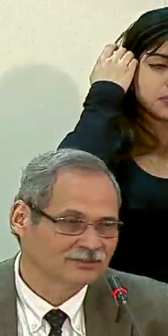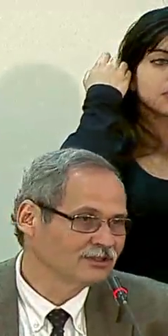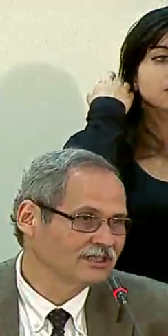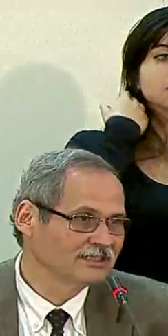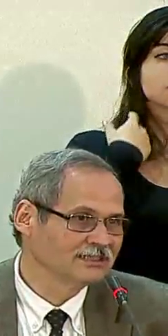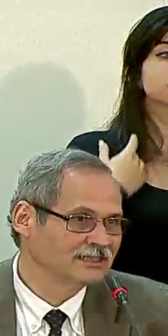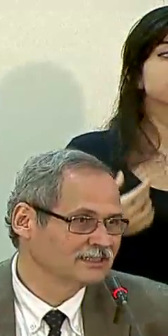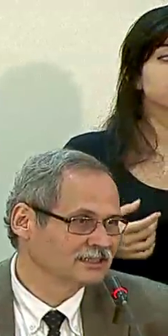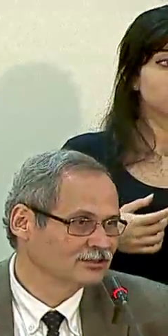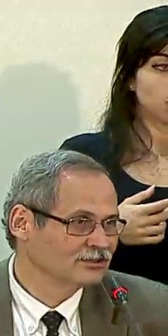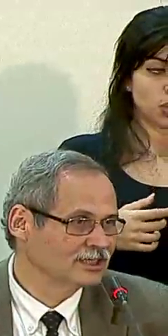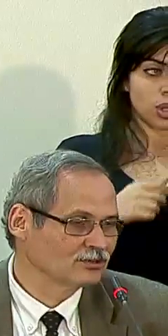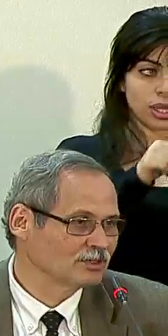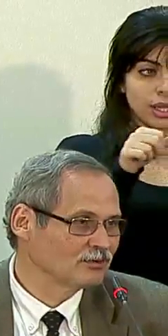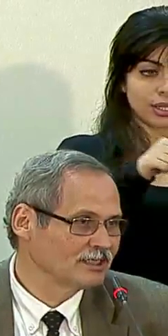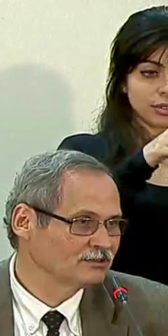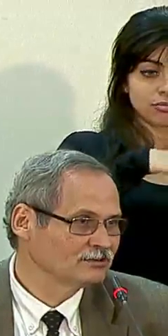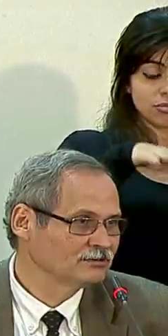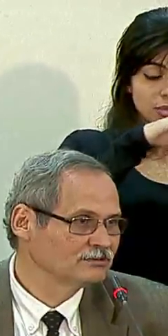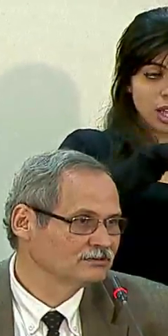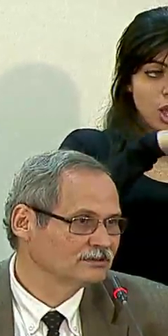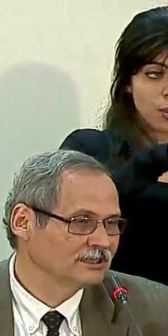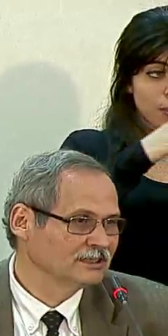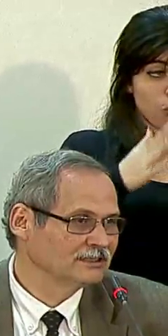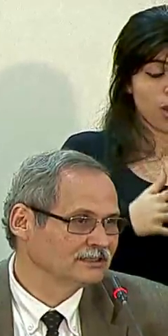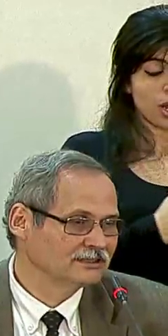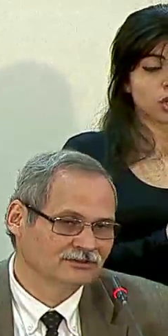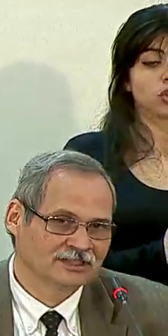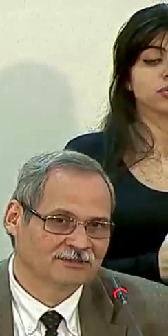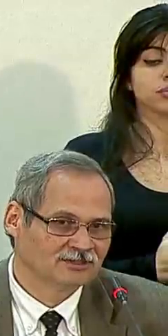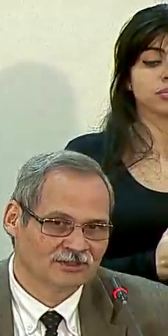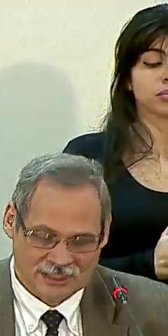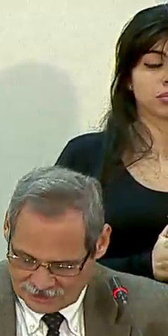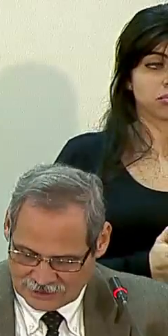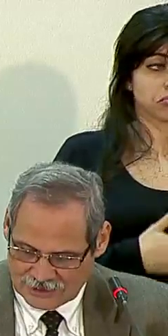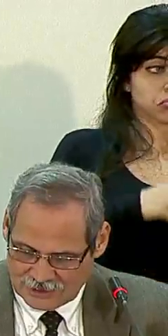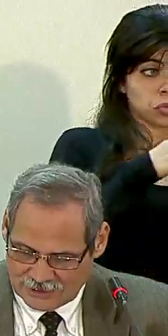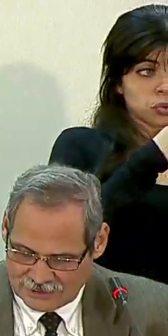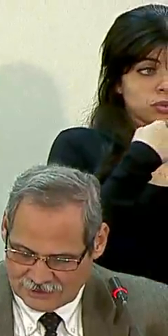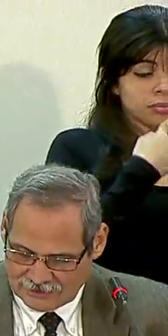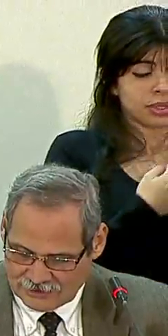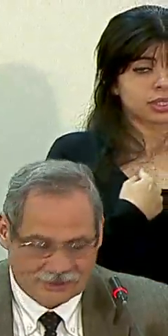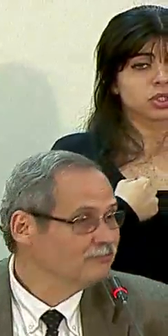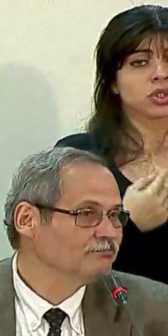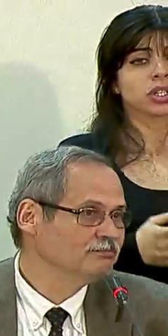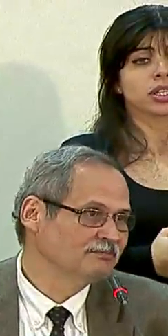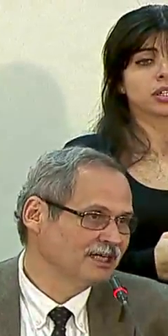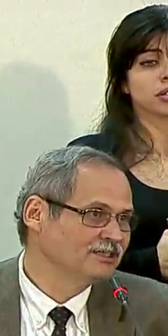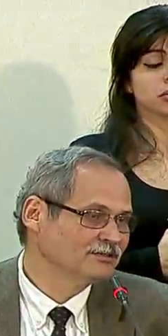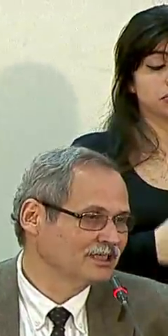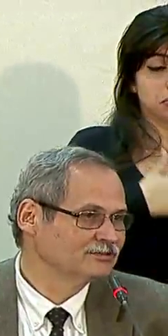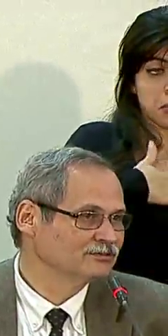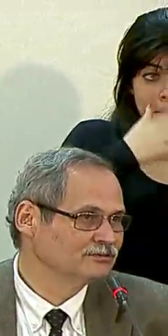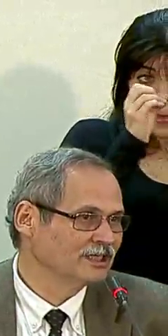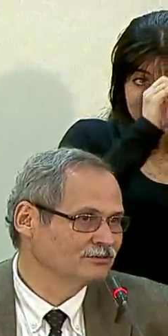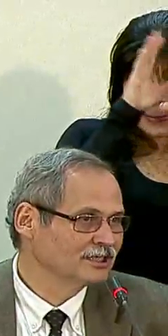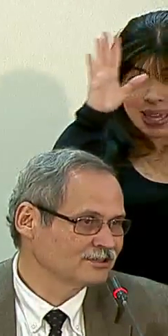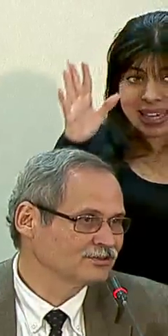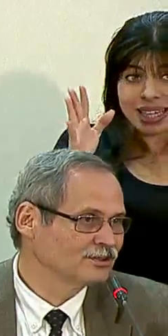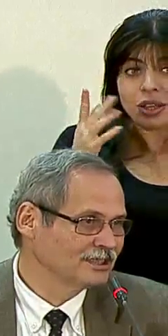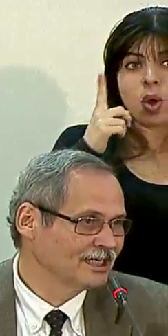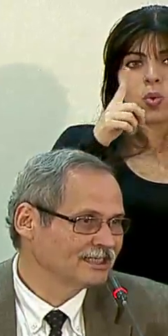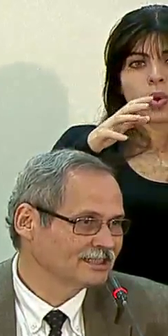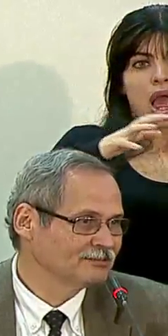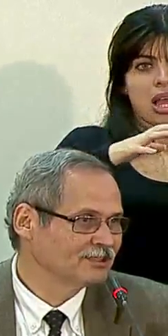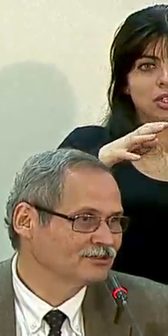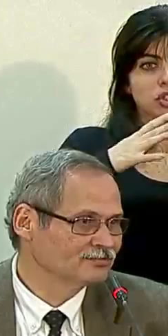El resto del sector agropecuario que usted menciona, me imagino que es una